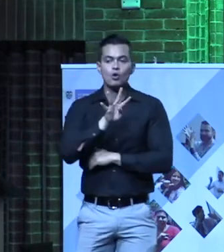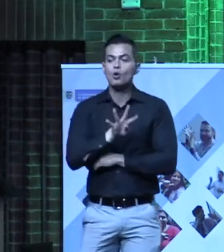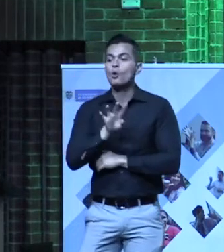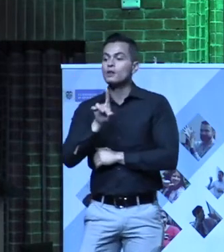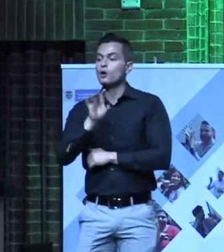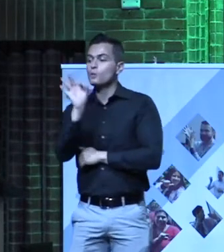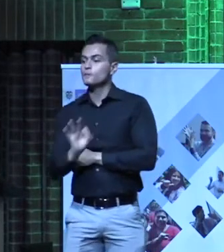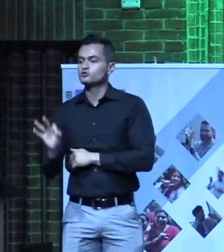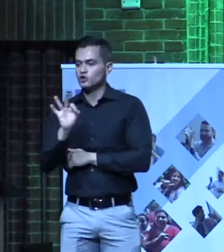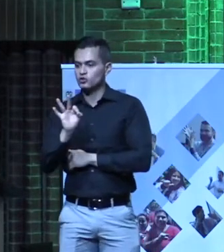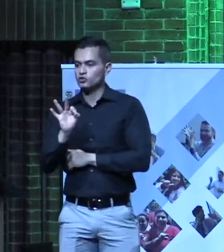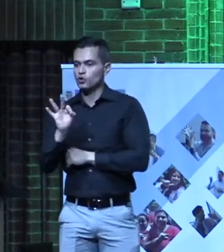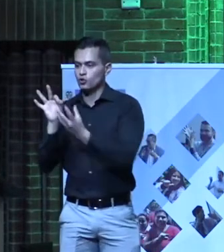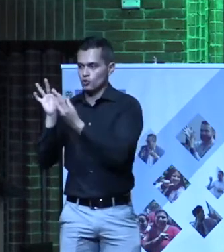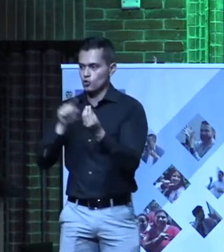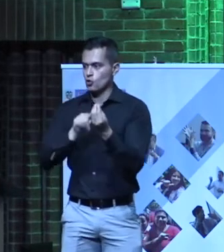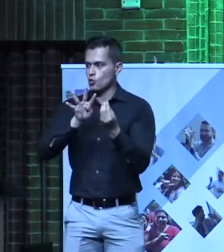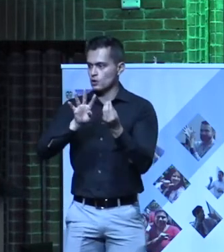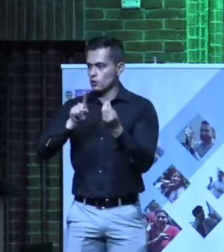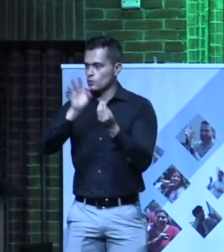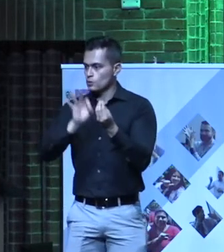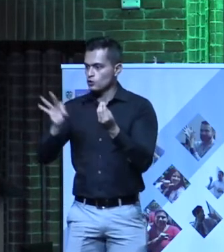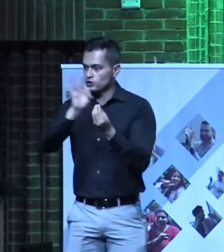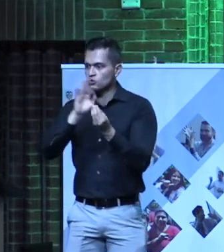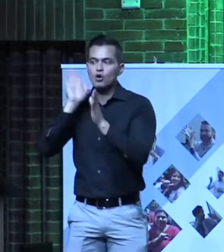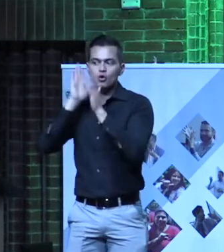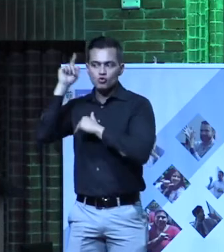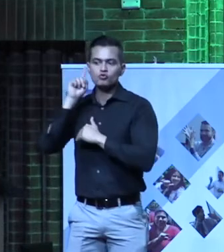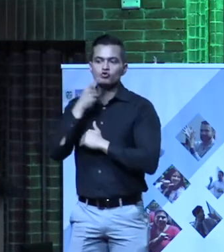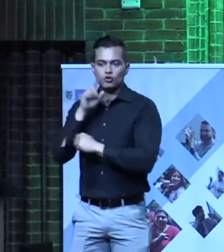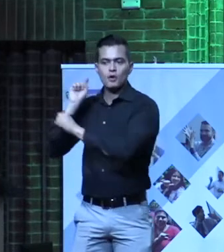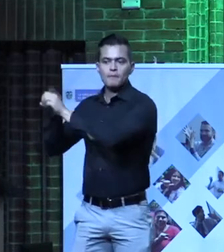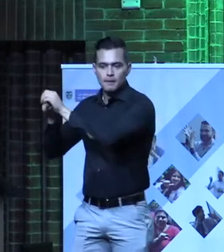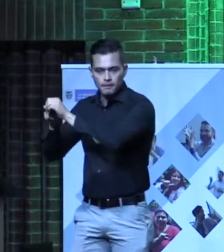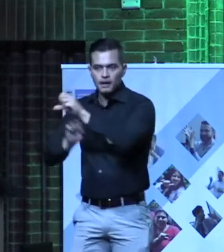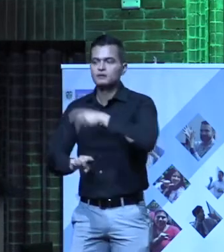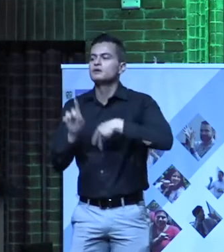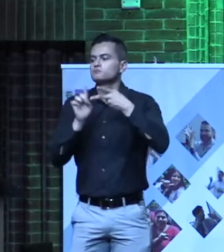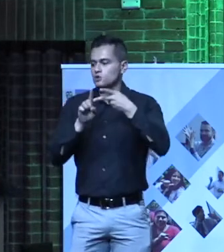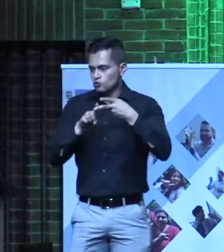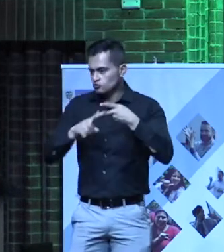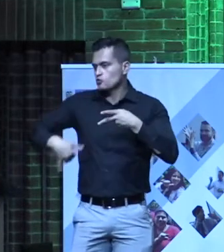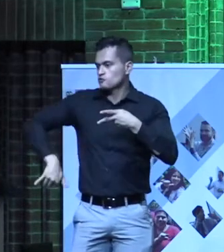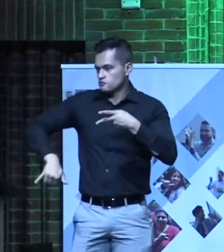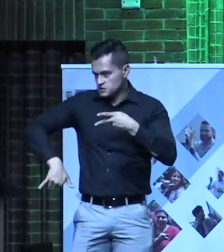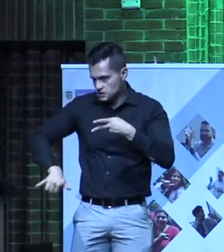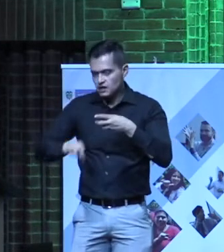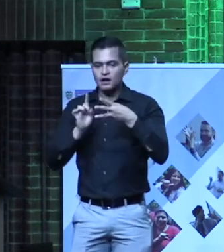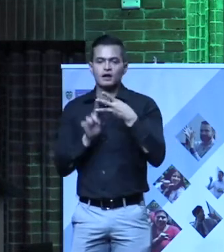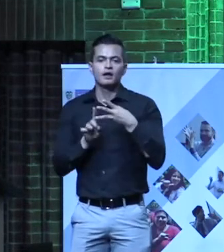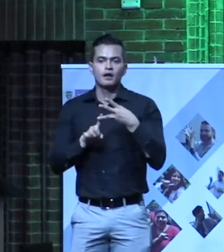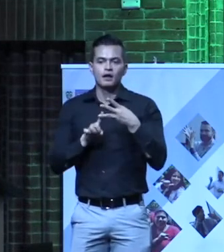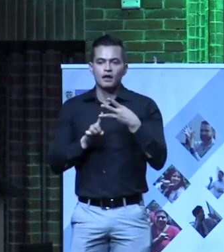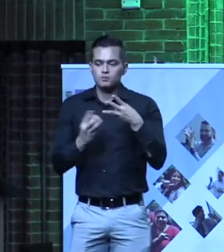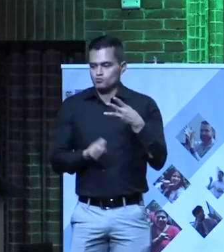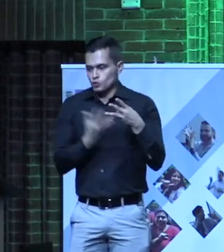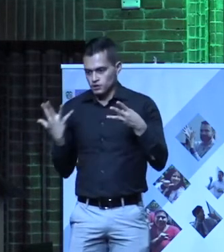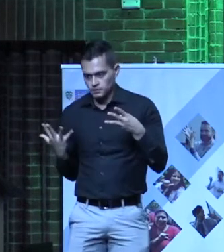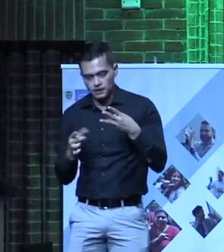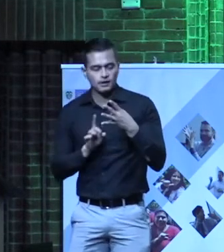41% de esta población es con discapacidad auditiva, seguido por la discapacidad física, sigue la discapacidad